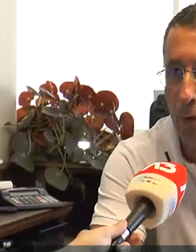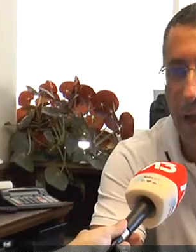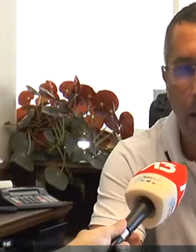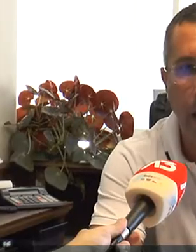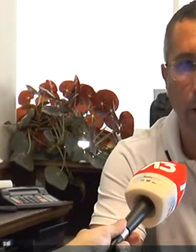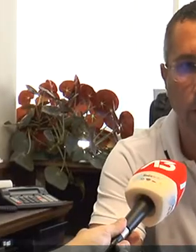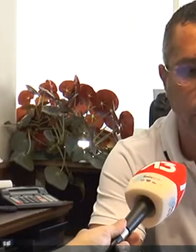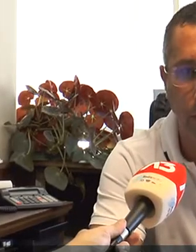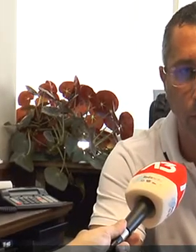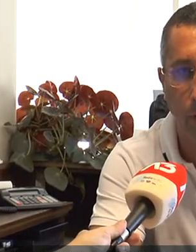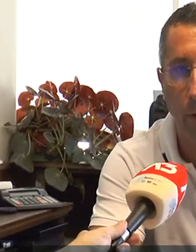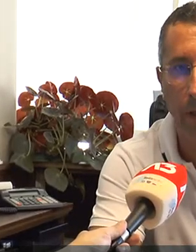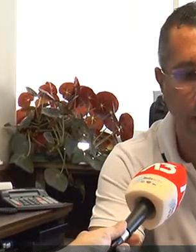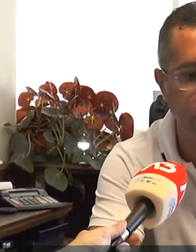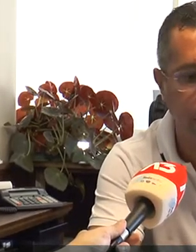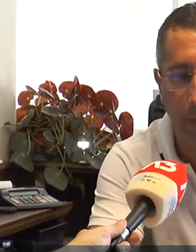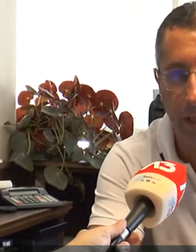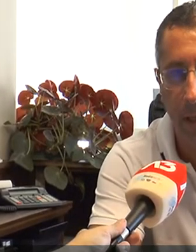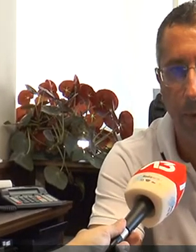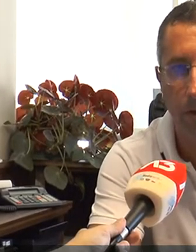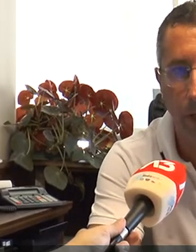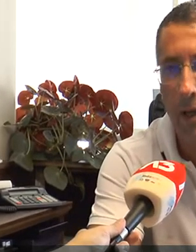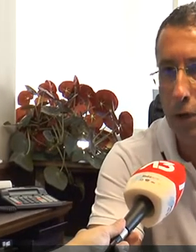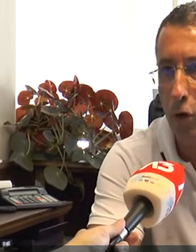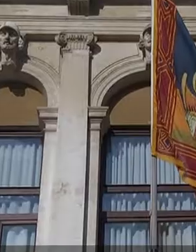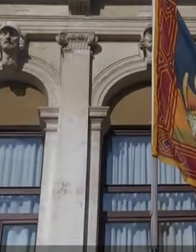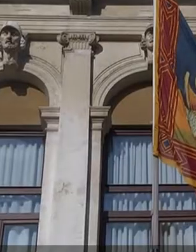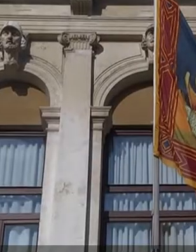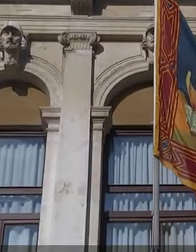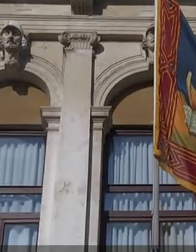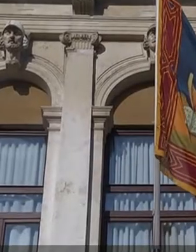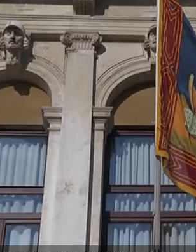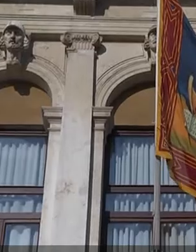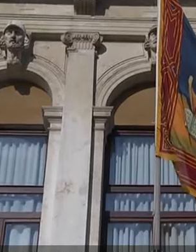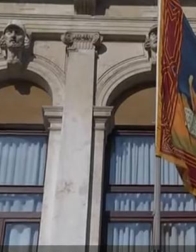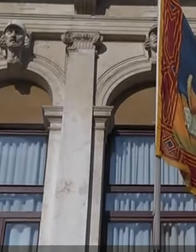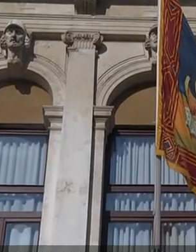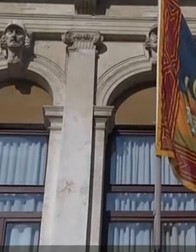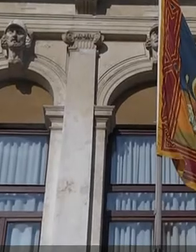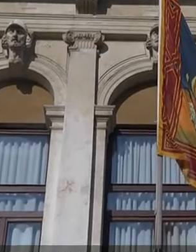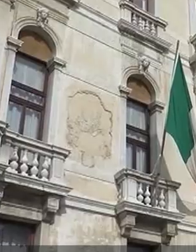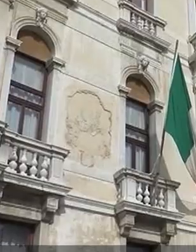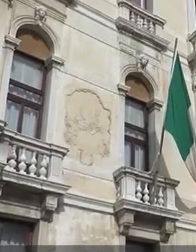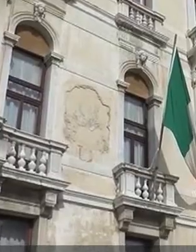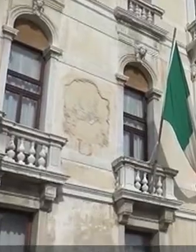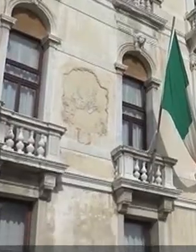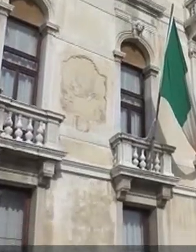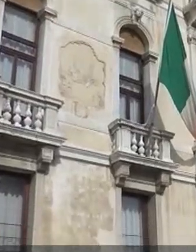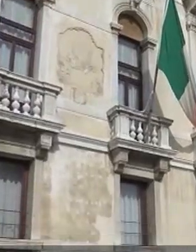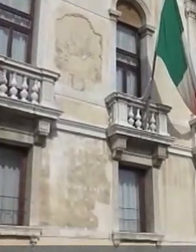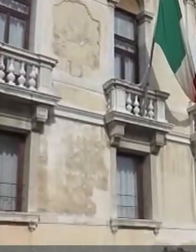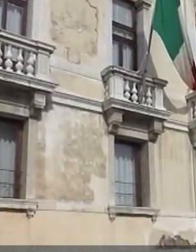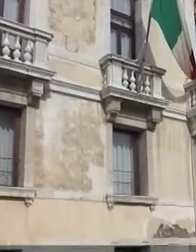che riconferma come la posizione di four collina sia diversa ma che la premessa per la decisione sia stata la richiesta e non la ricezione